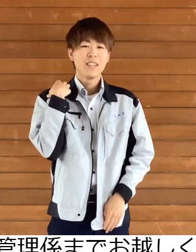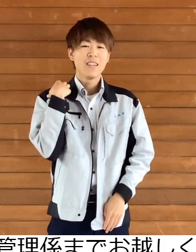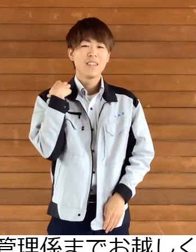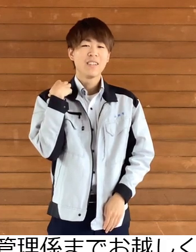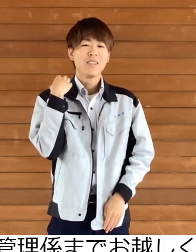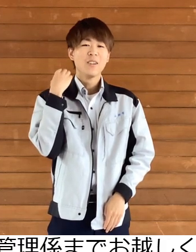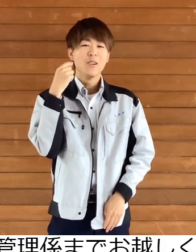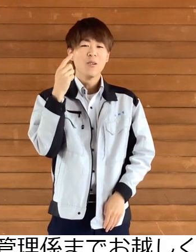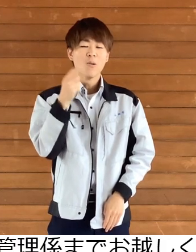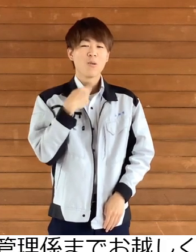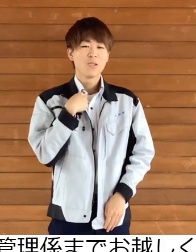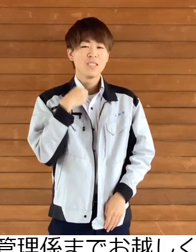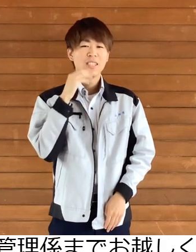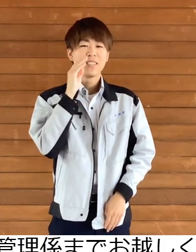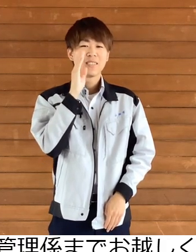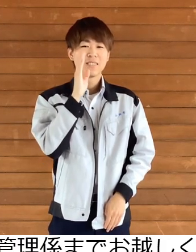まで起こし